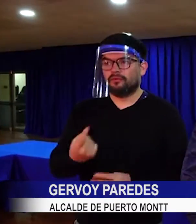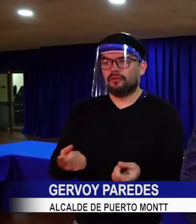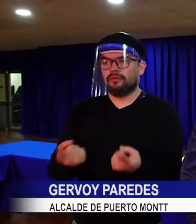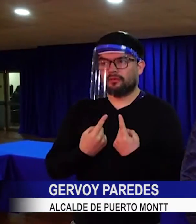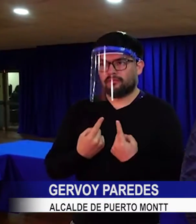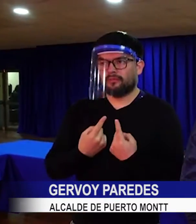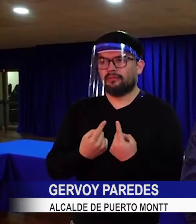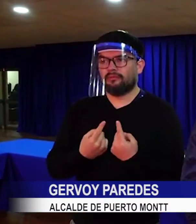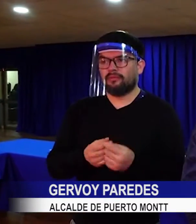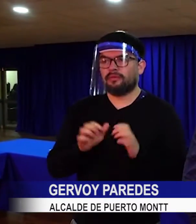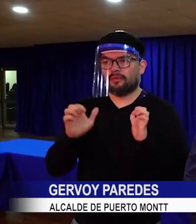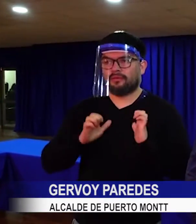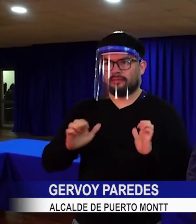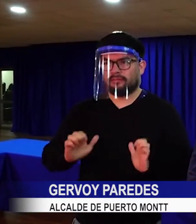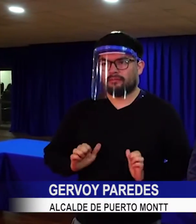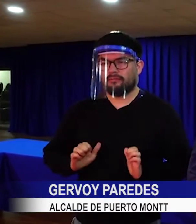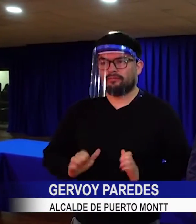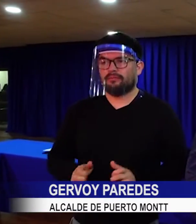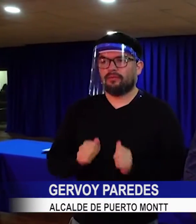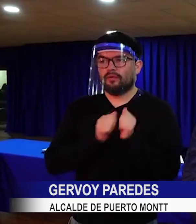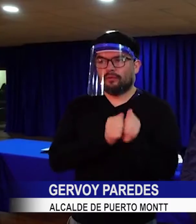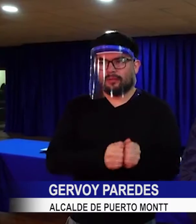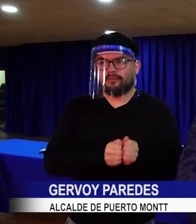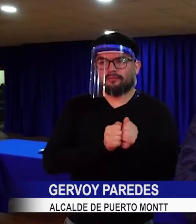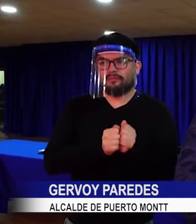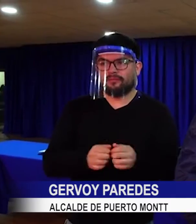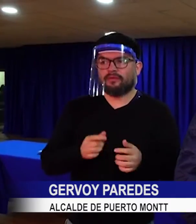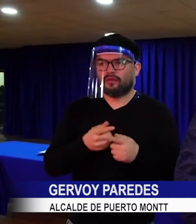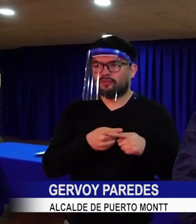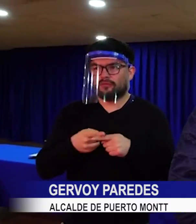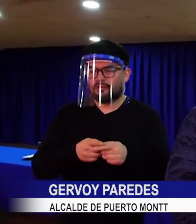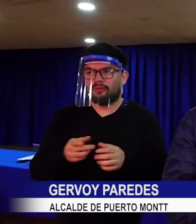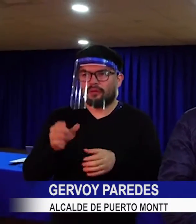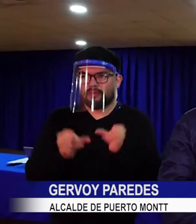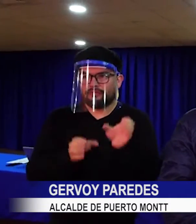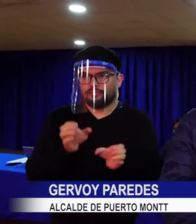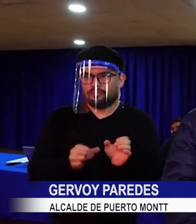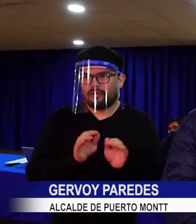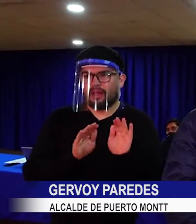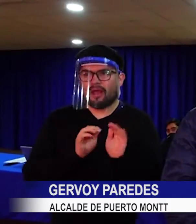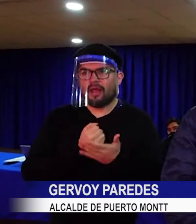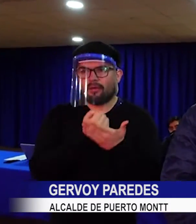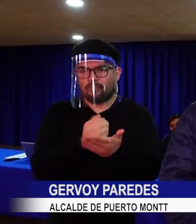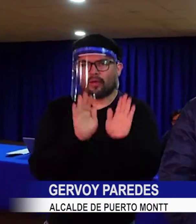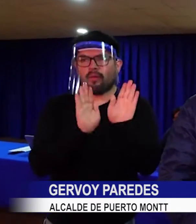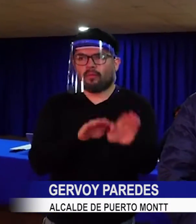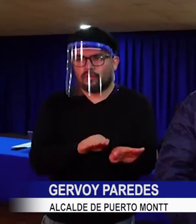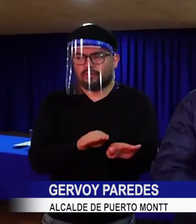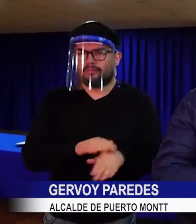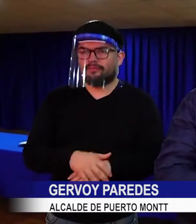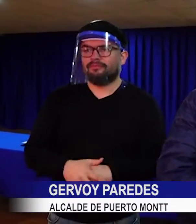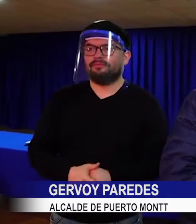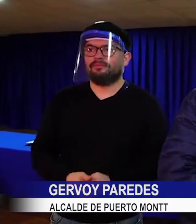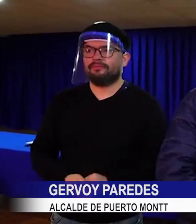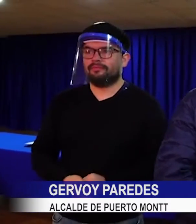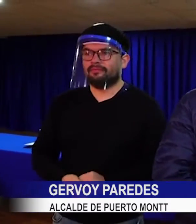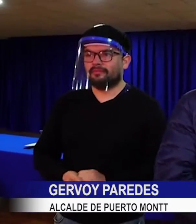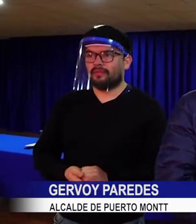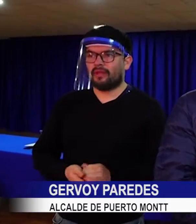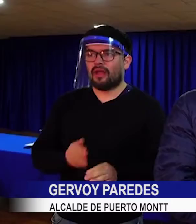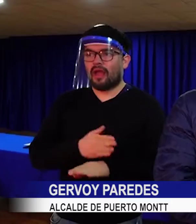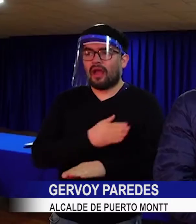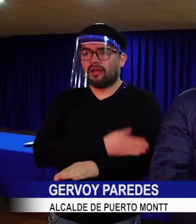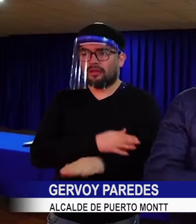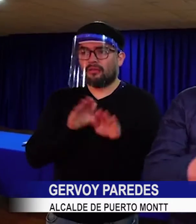obligación moral de acompañamiento social que tiene el municipio puerto montt para con la gente de poder también colocar a disposición ya lo habíamos hecho ya con una